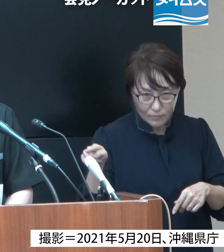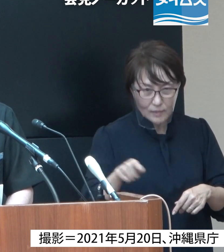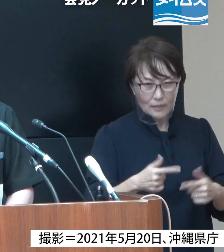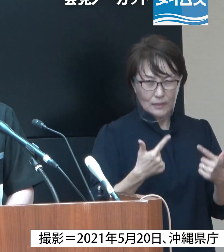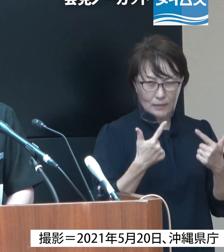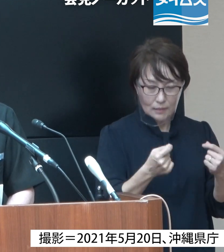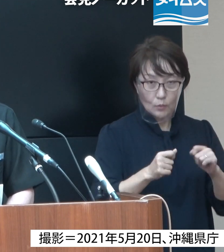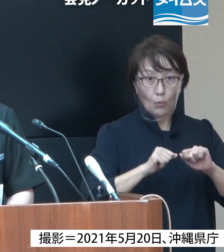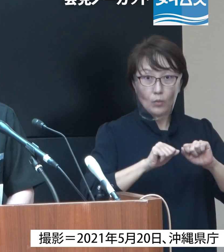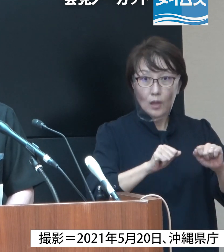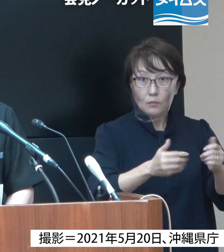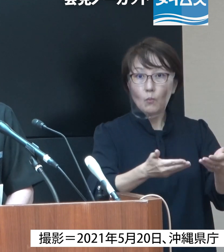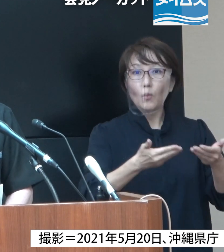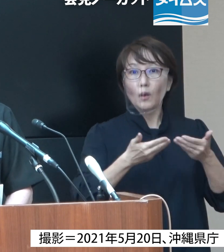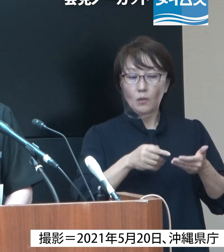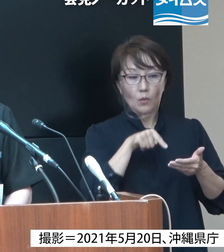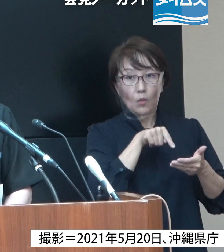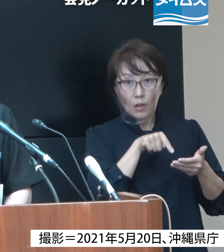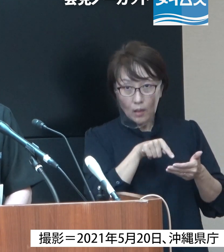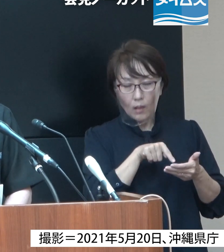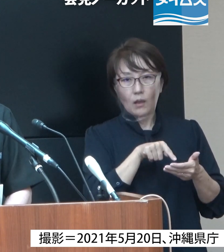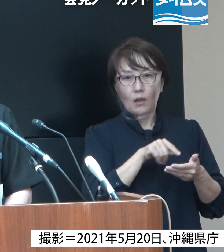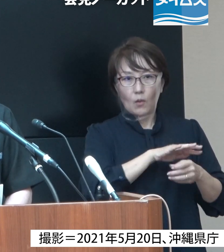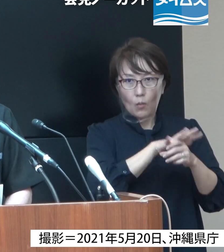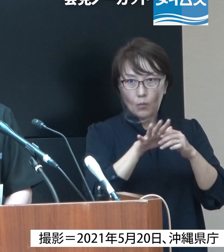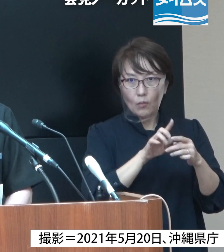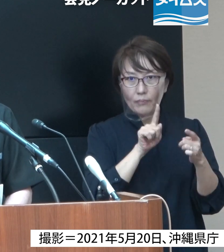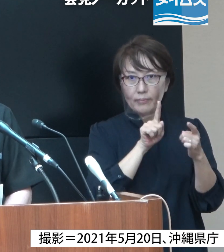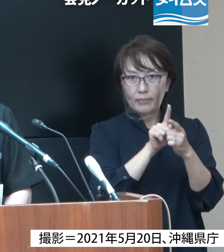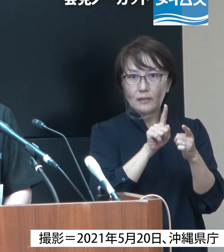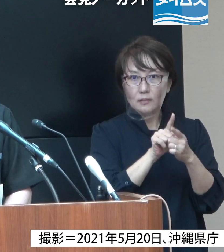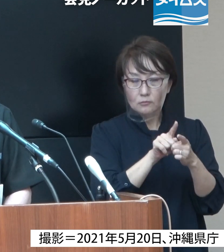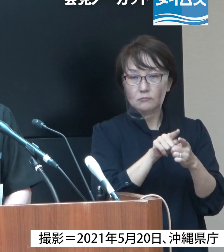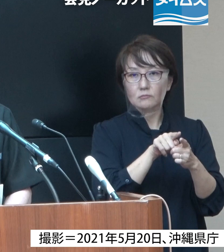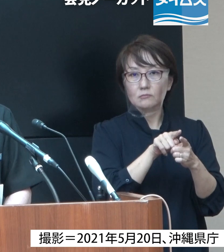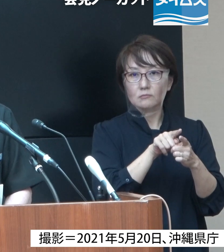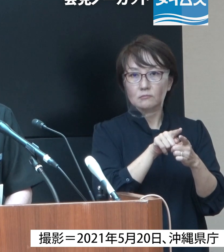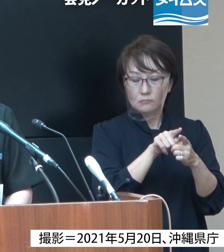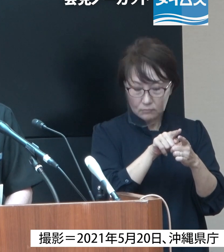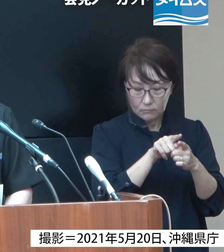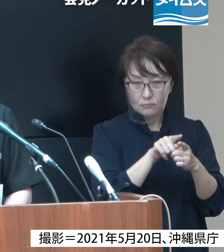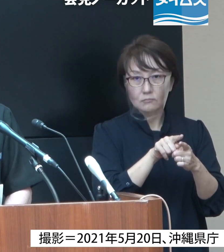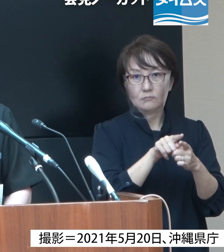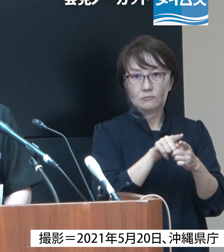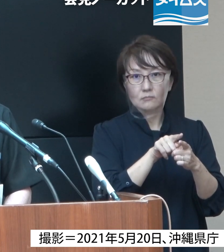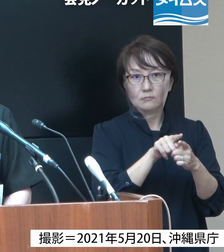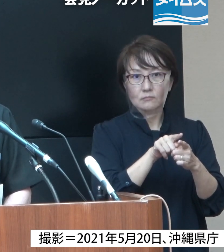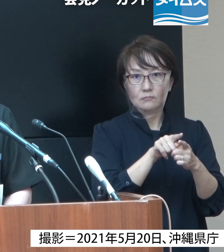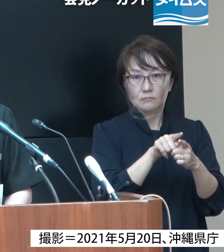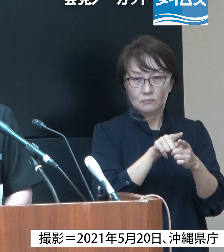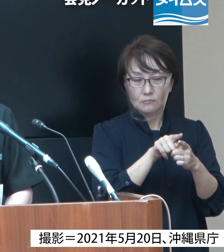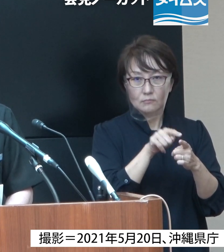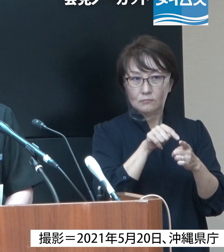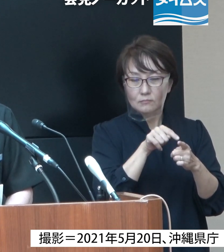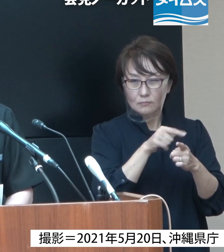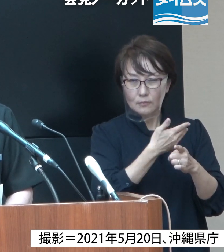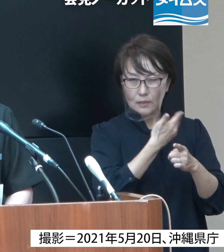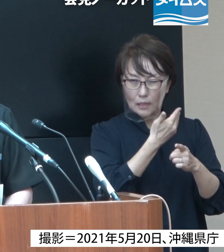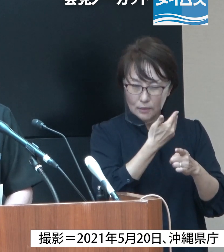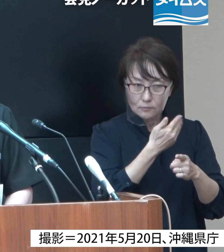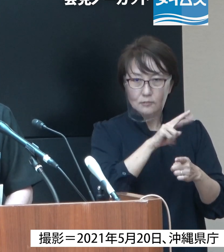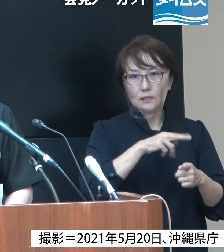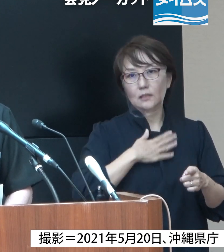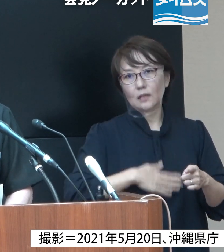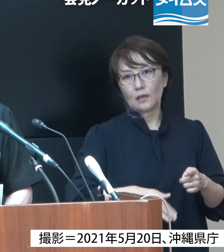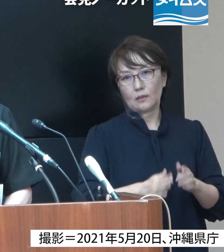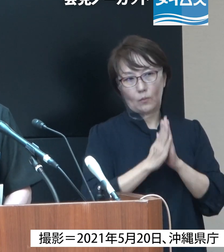そが本来のこのコロナウイルス対策の取るべきことなのですよということを理解をしていただい